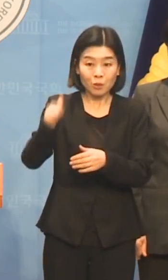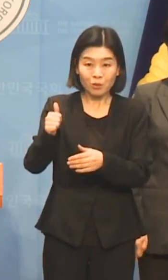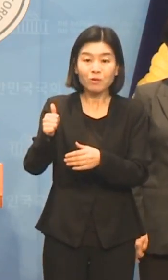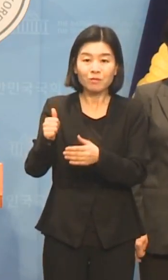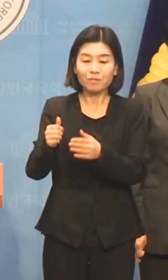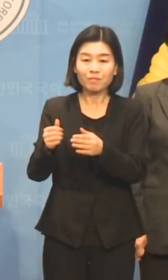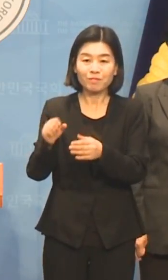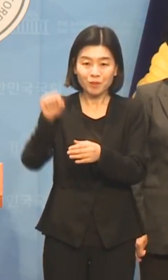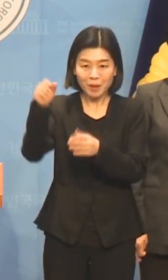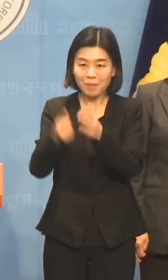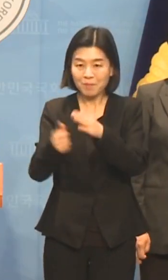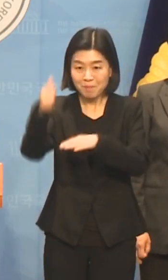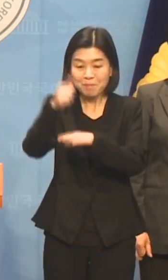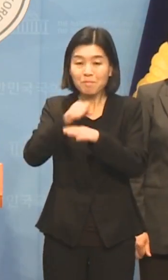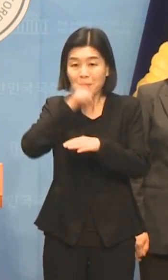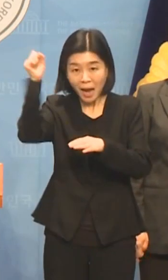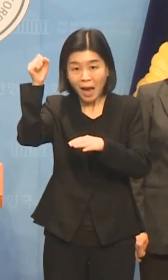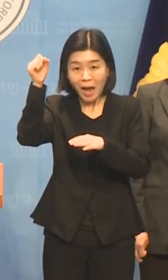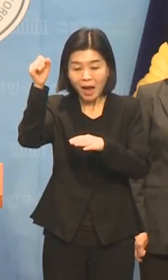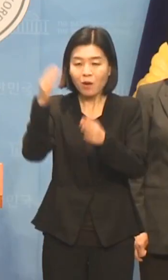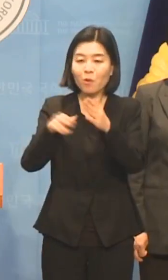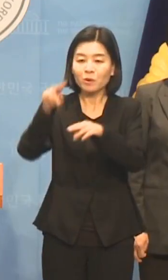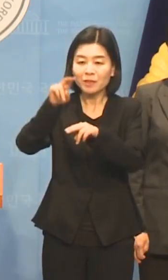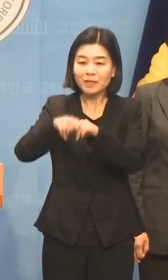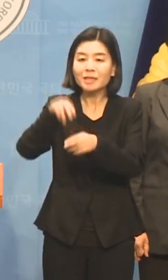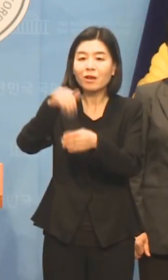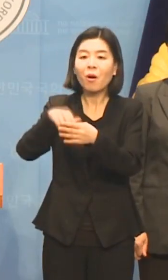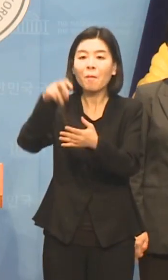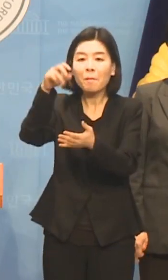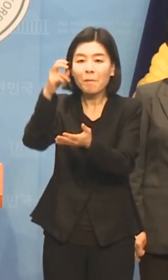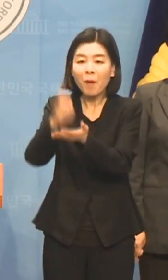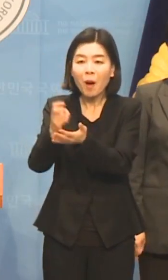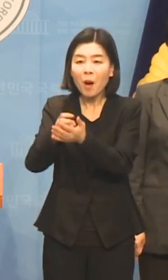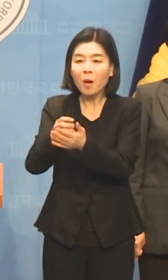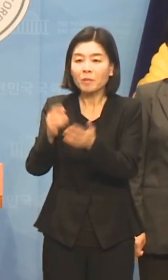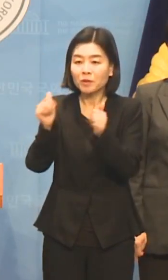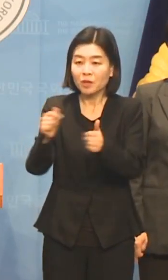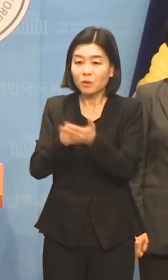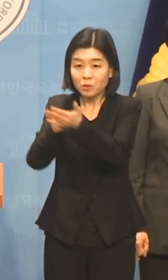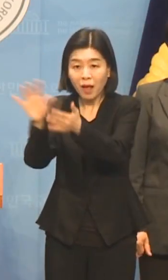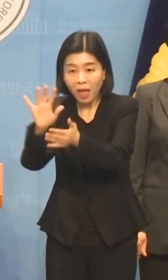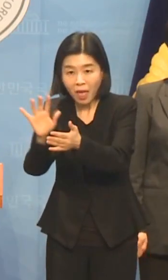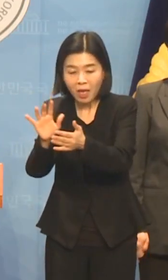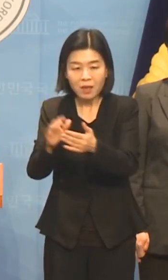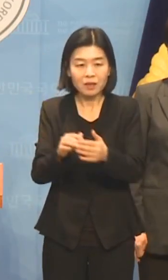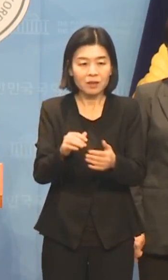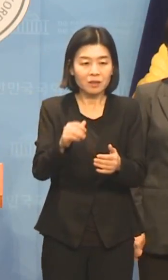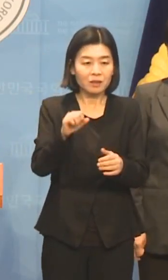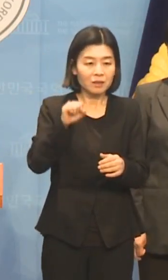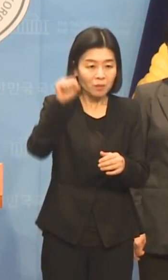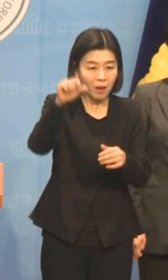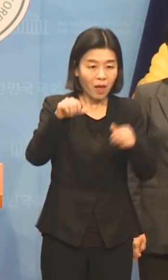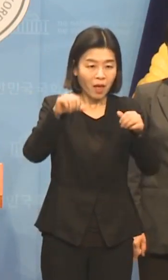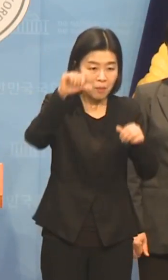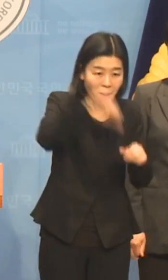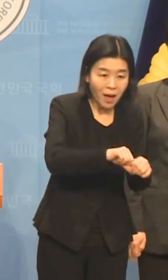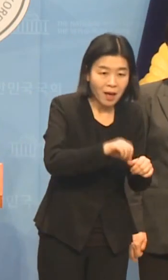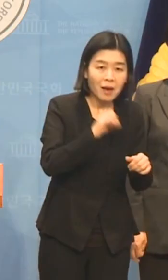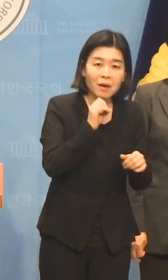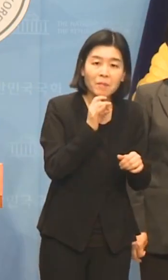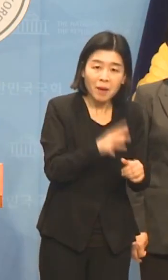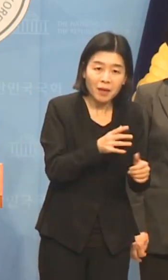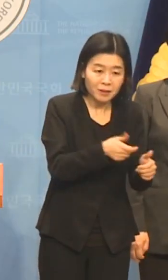당선자는 공직선거법 위반 혐의로 소추되지 않는 반면, 낙선자만 처벌하는 것은 형평성에 어긋나는 부당한